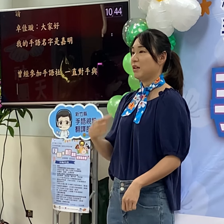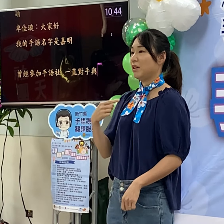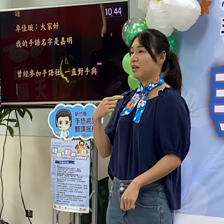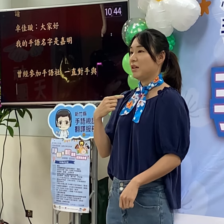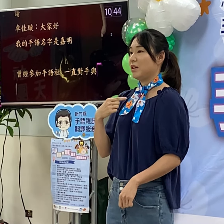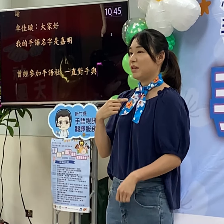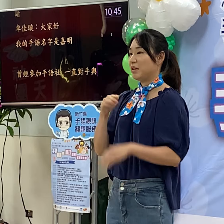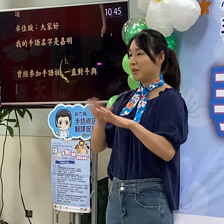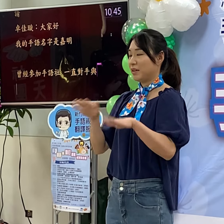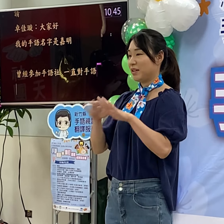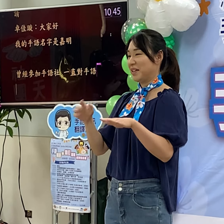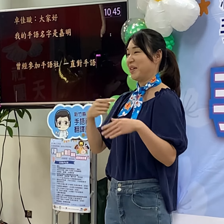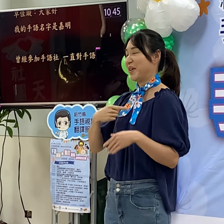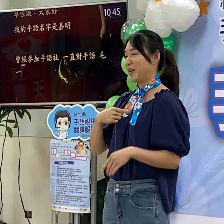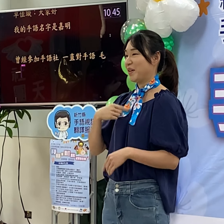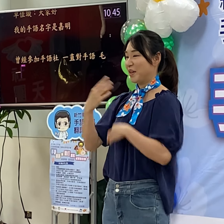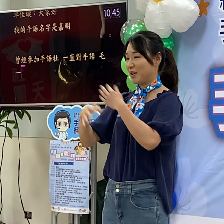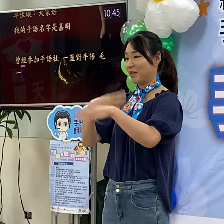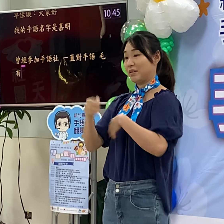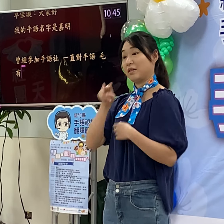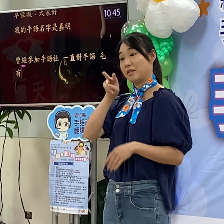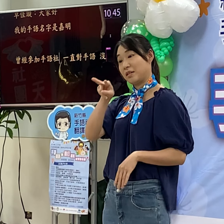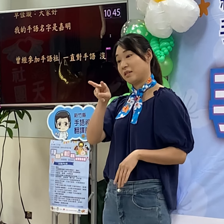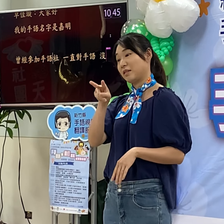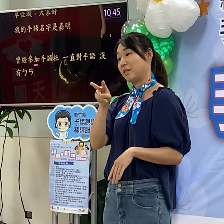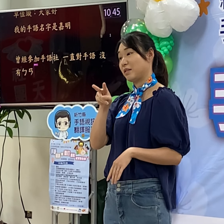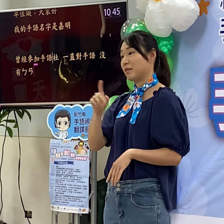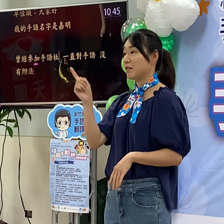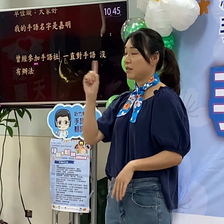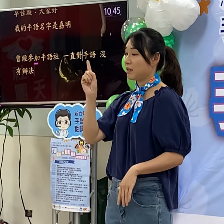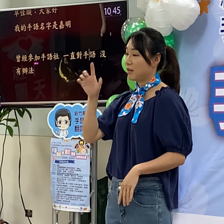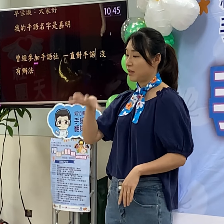那日常我可以看到手语的场合，